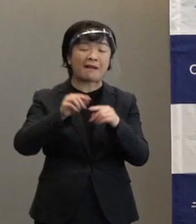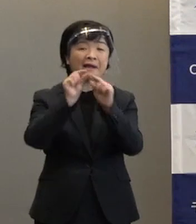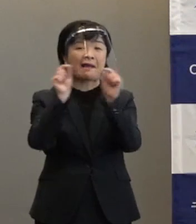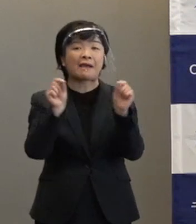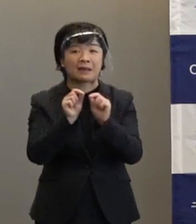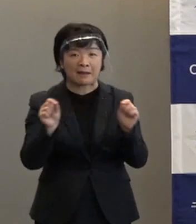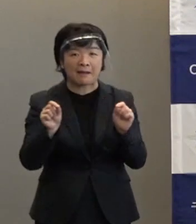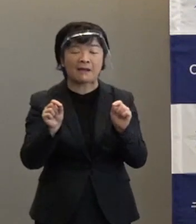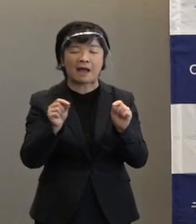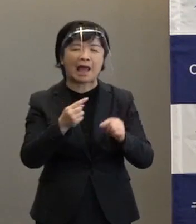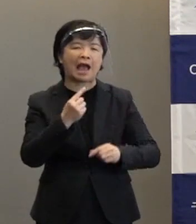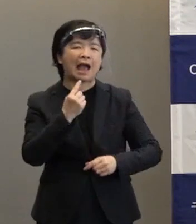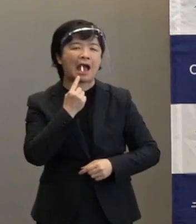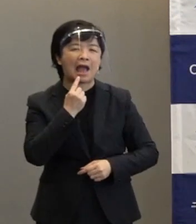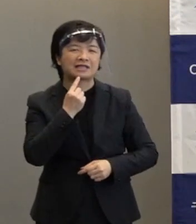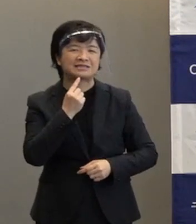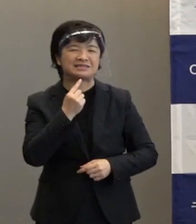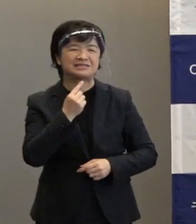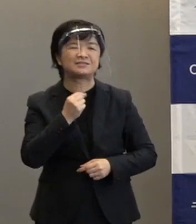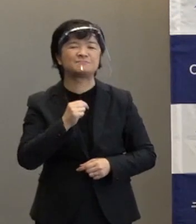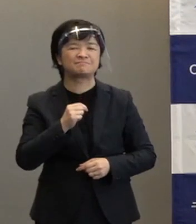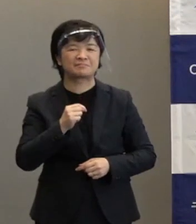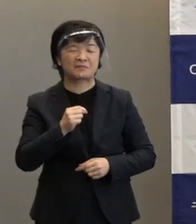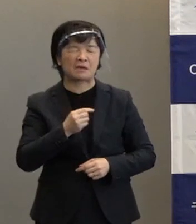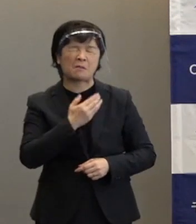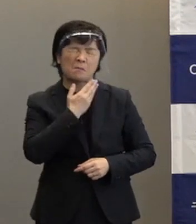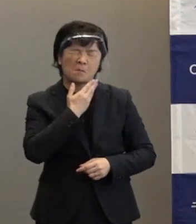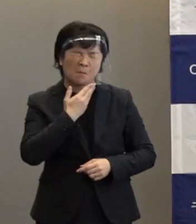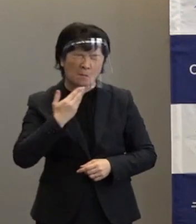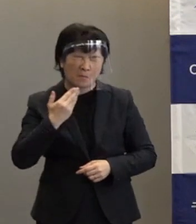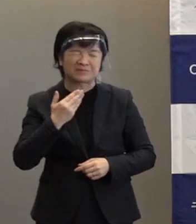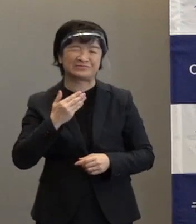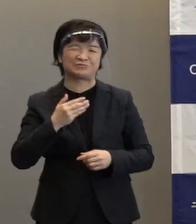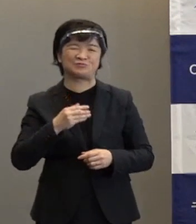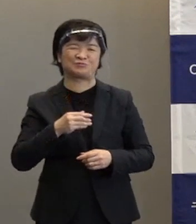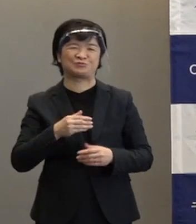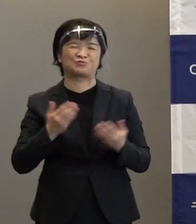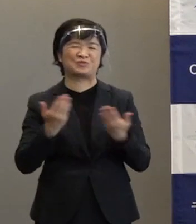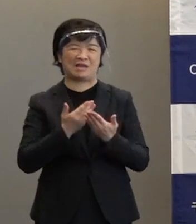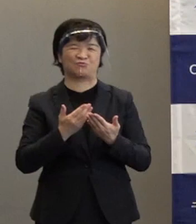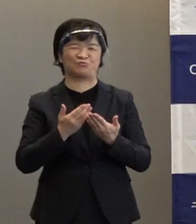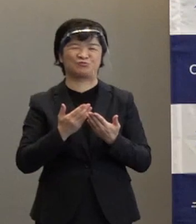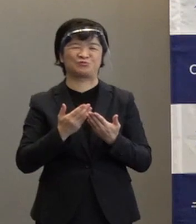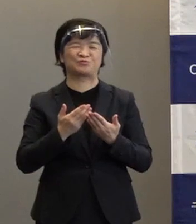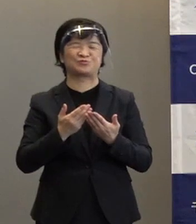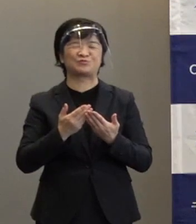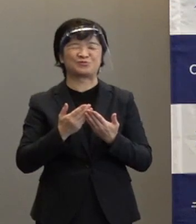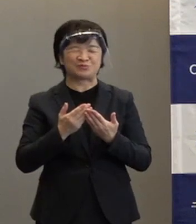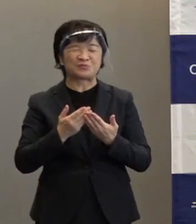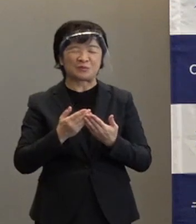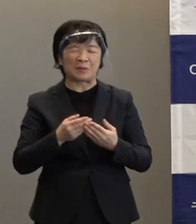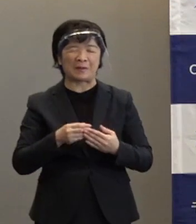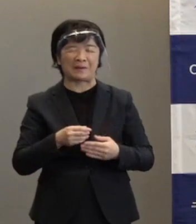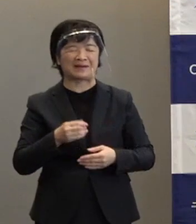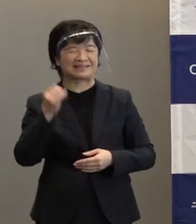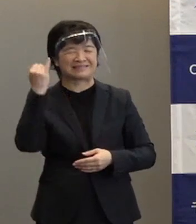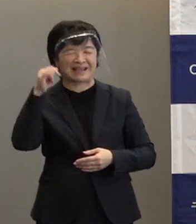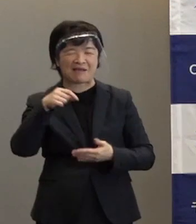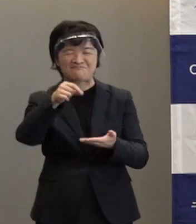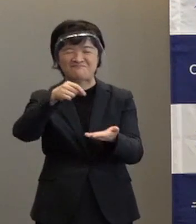って、味の方があって、大変美味しかったというような感想を聞いております。以上でござい